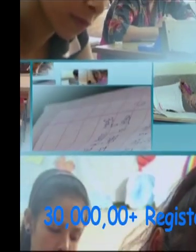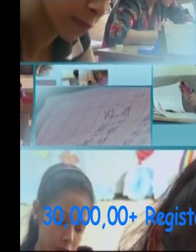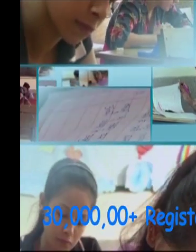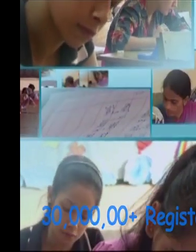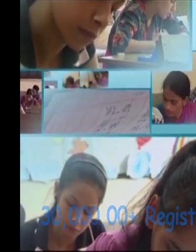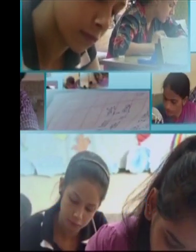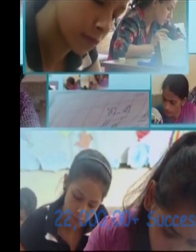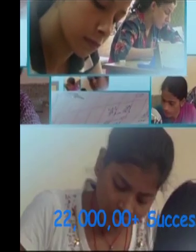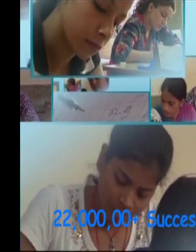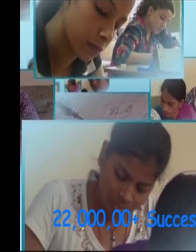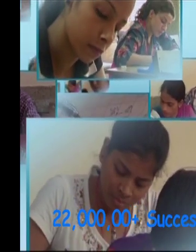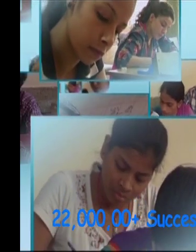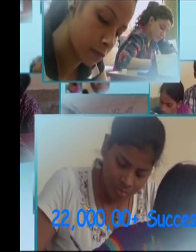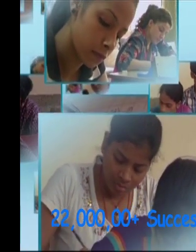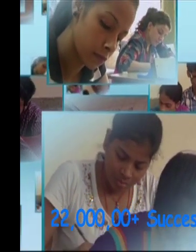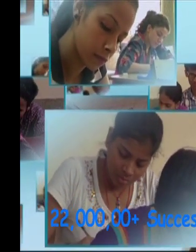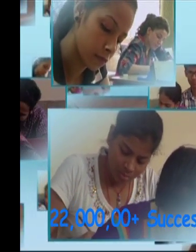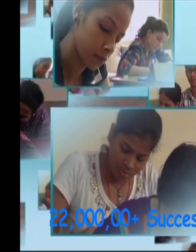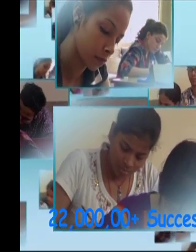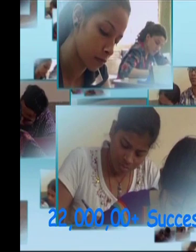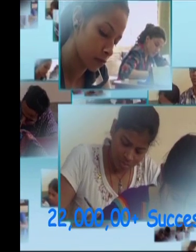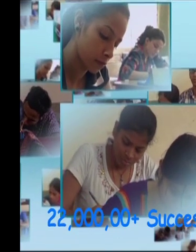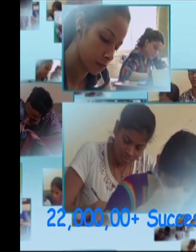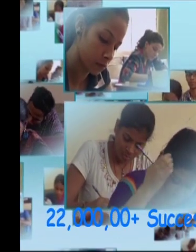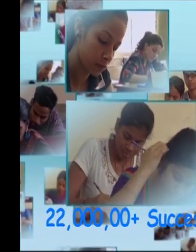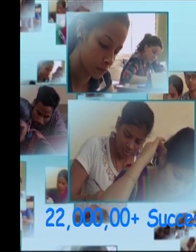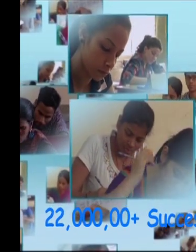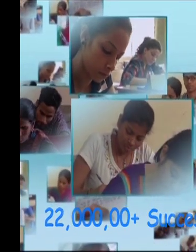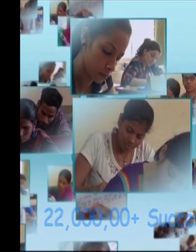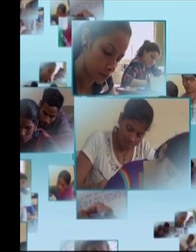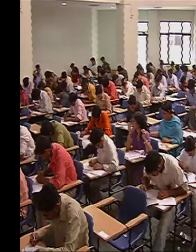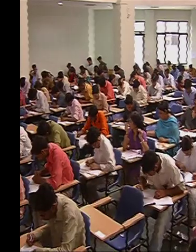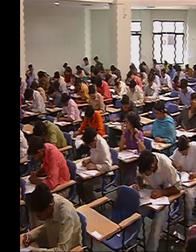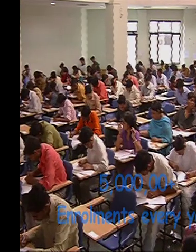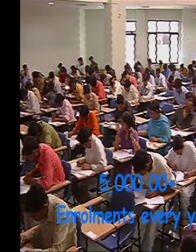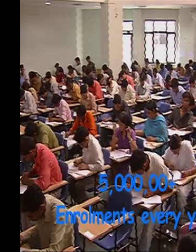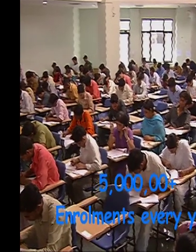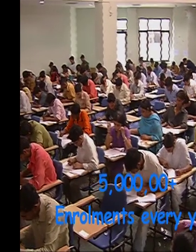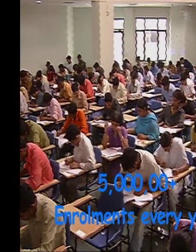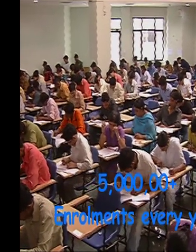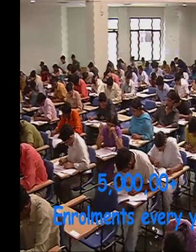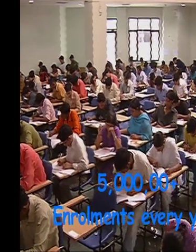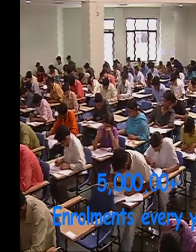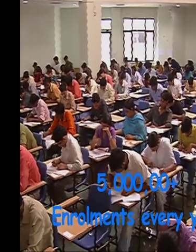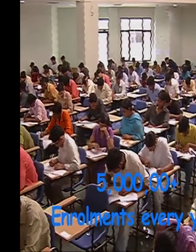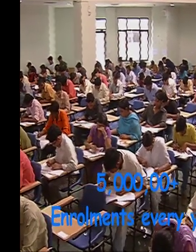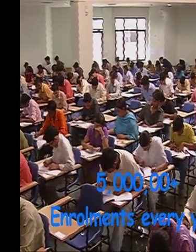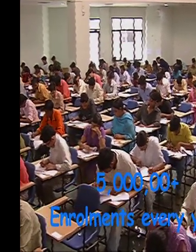हैं। 22 लाख से ज्यादा विद्यार्थी सफल हो चुके हैं। हर साल 5 लाख से ज्यादा